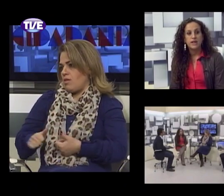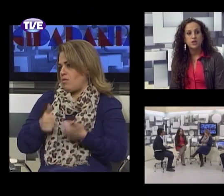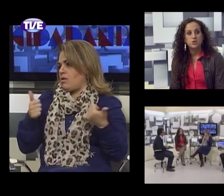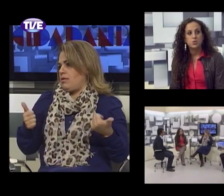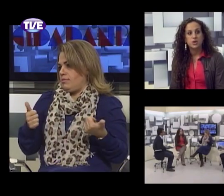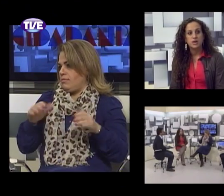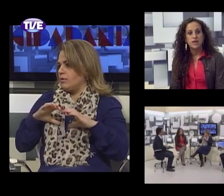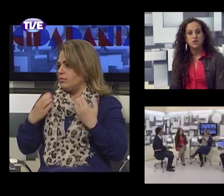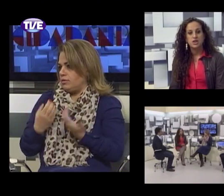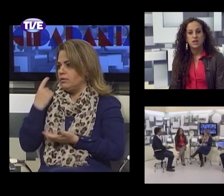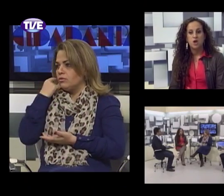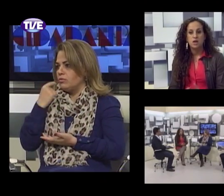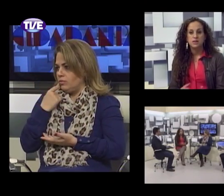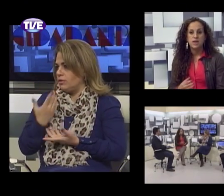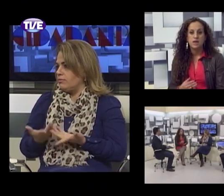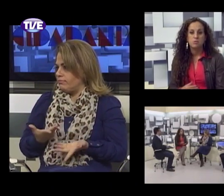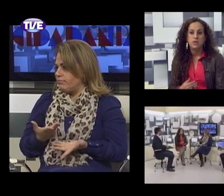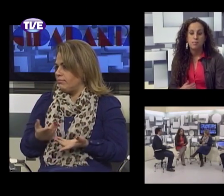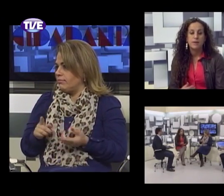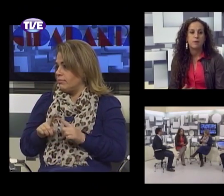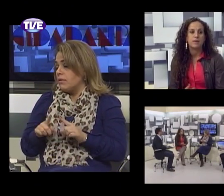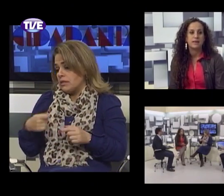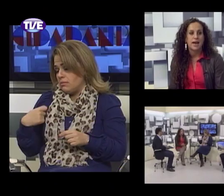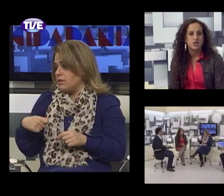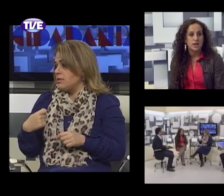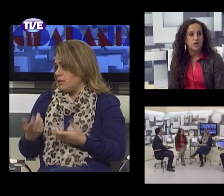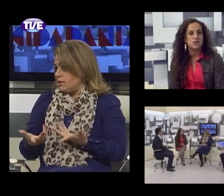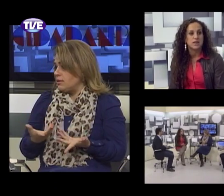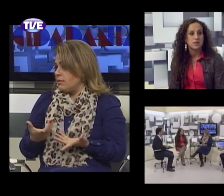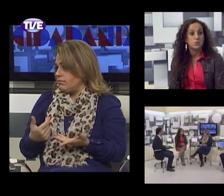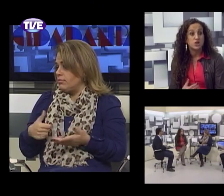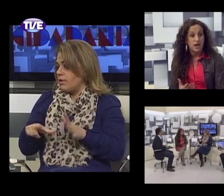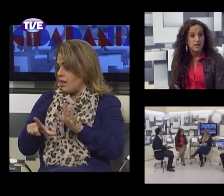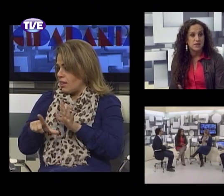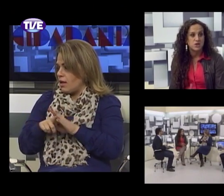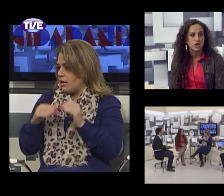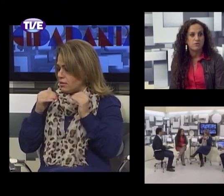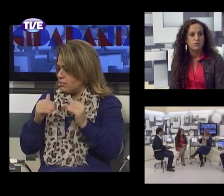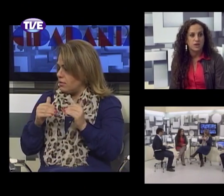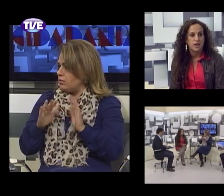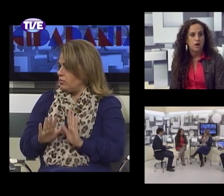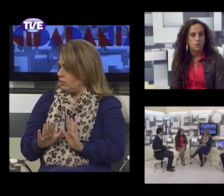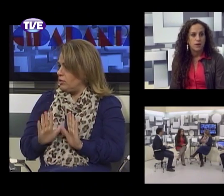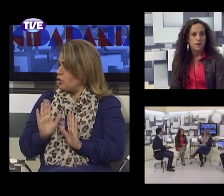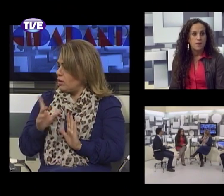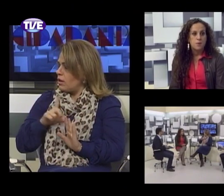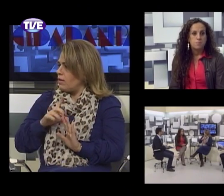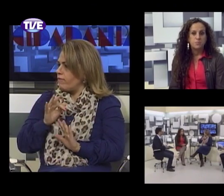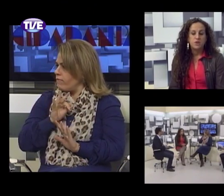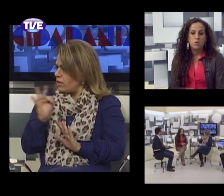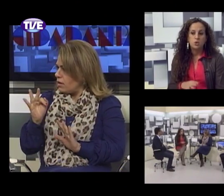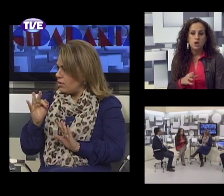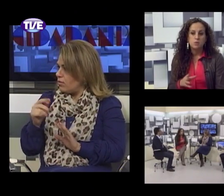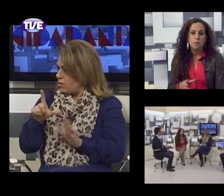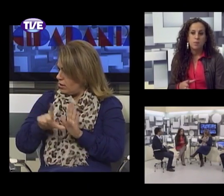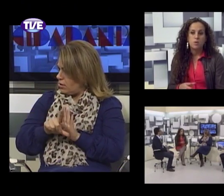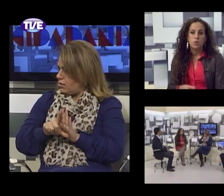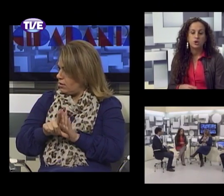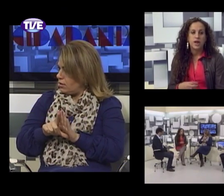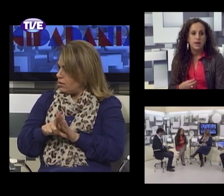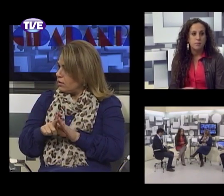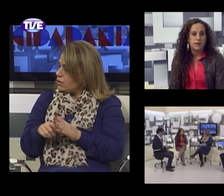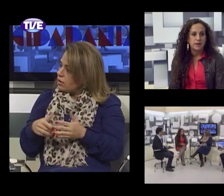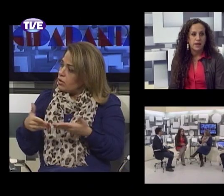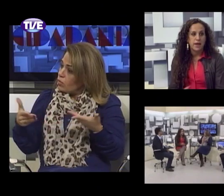à comunidade surda, desde que nós tenhamos a aplicabilidade da legislação que já existe em nível federal. Uhum. Então, o nosso